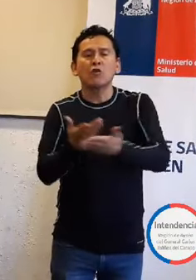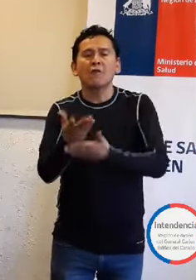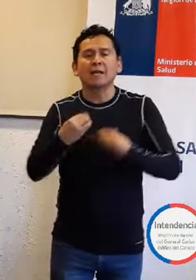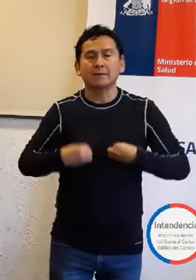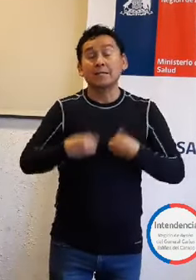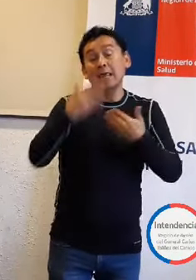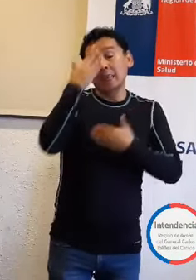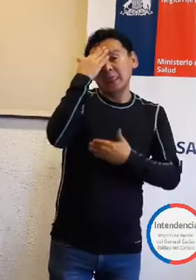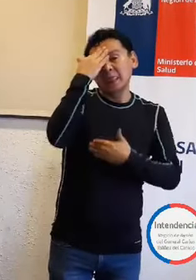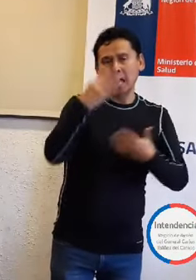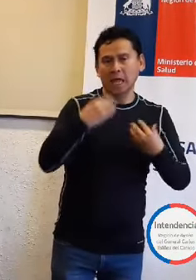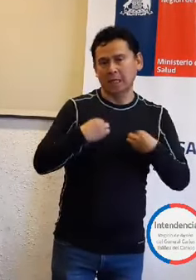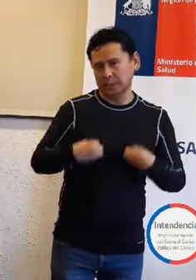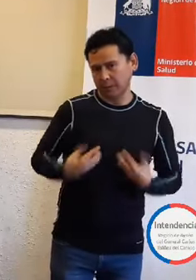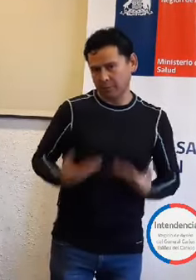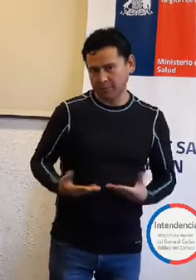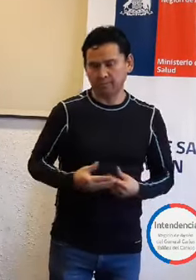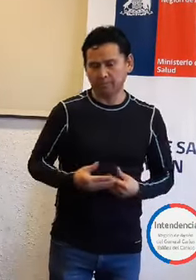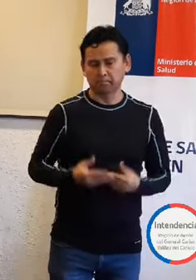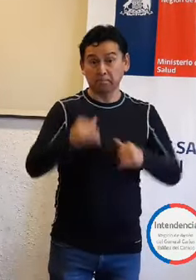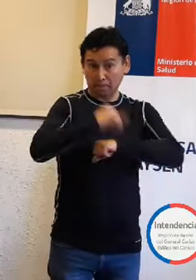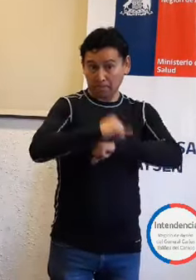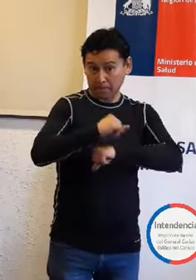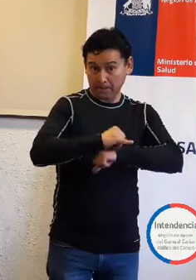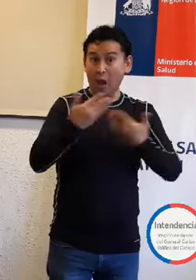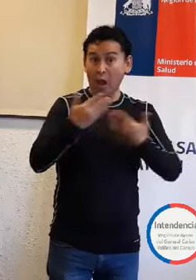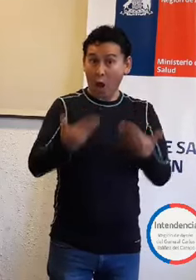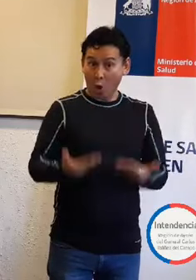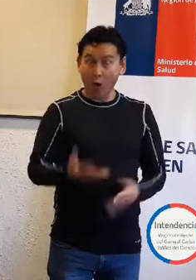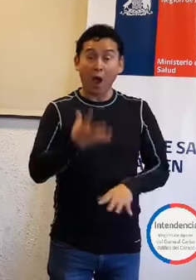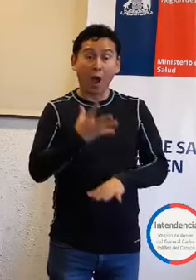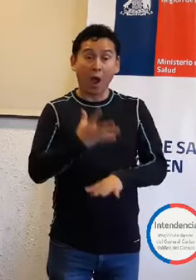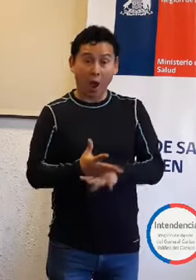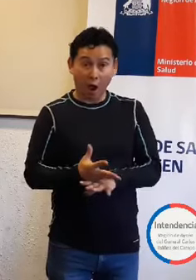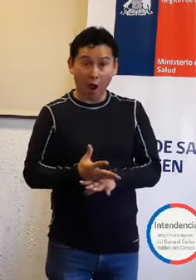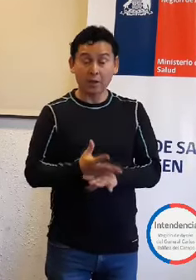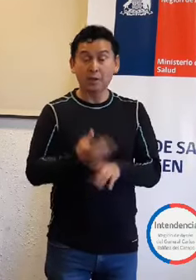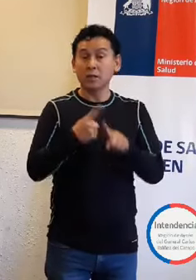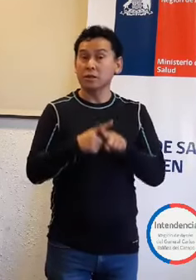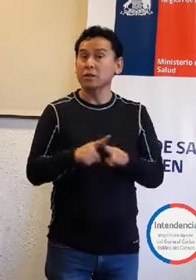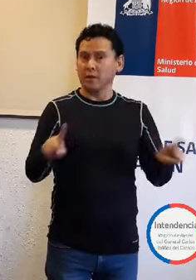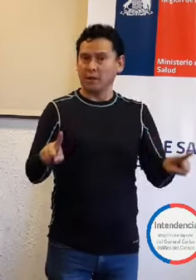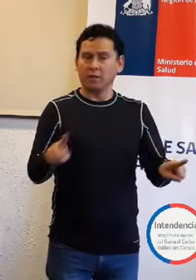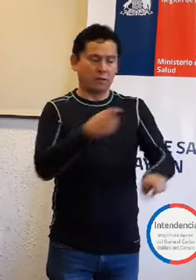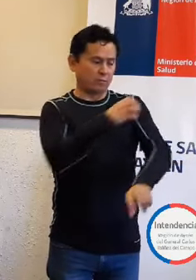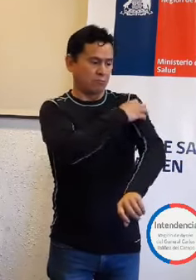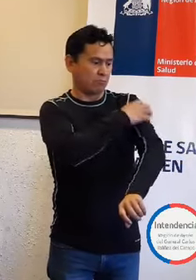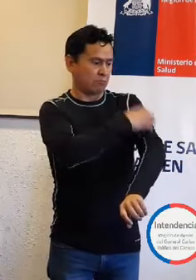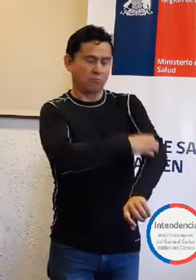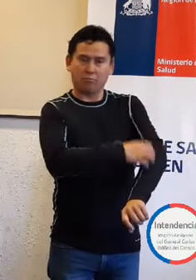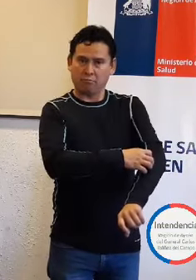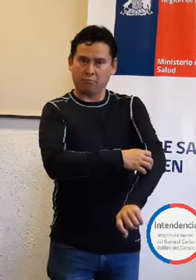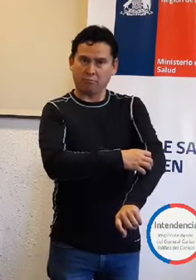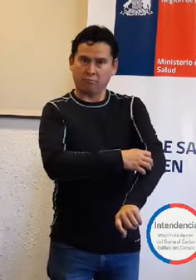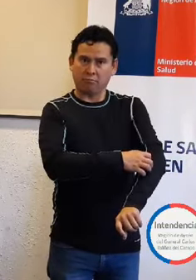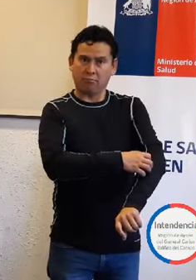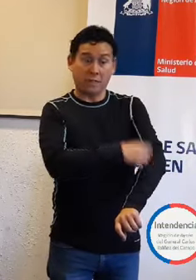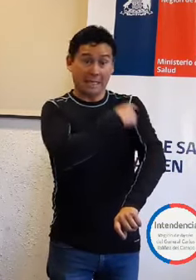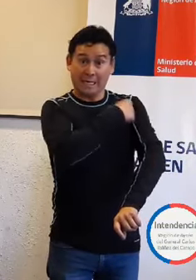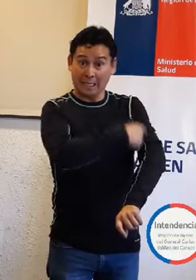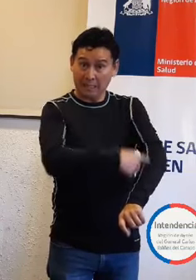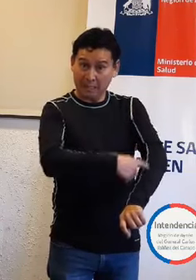del día de la toma. La región de Aysén ahora tiene un escenario absolutamente distinto al resto del país. El resto del país